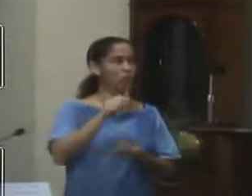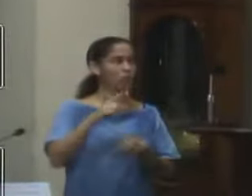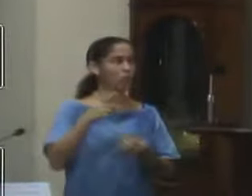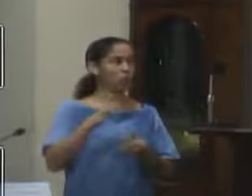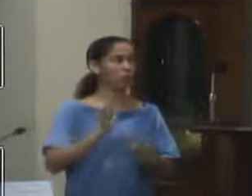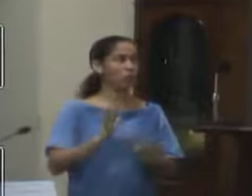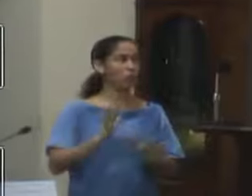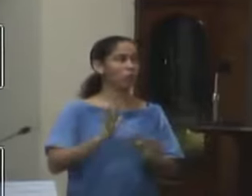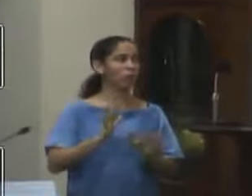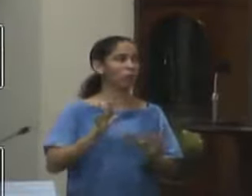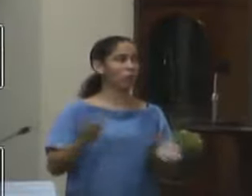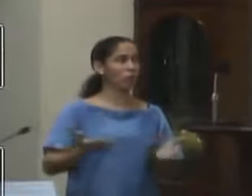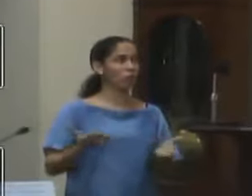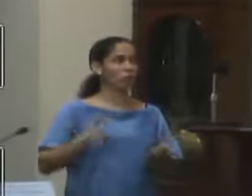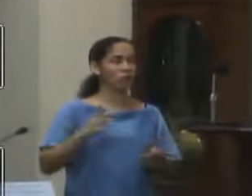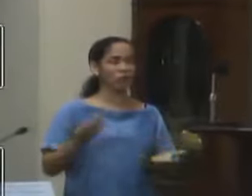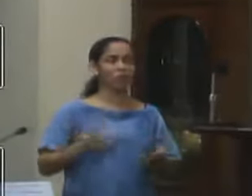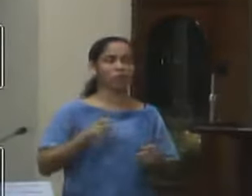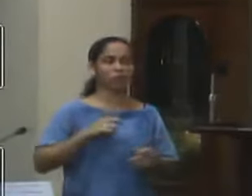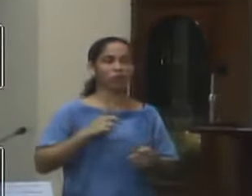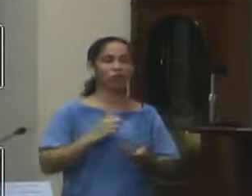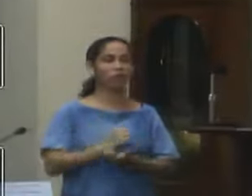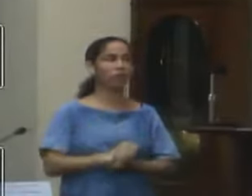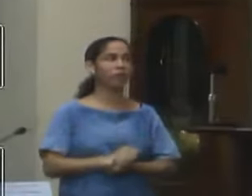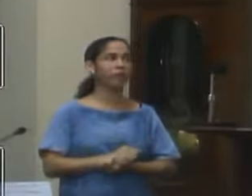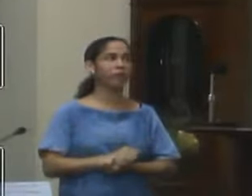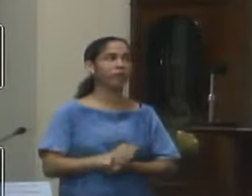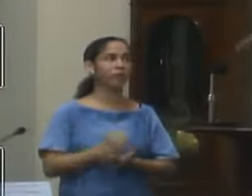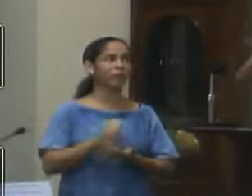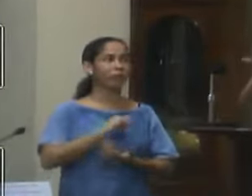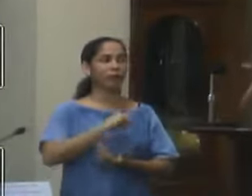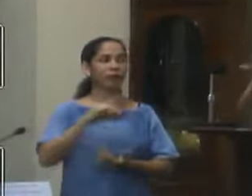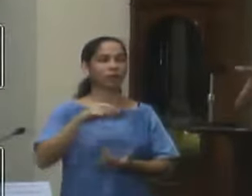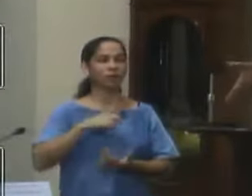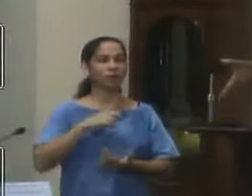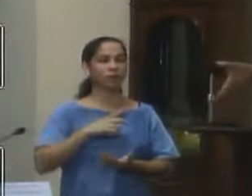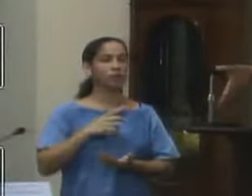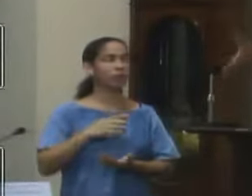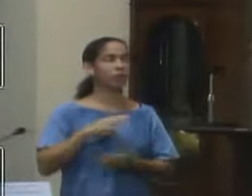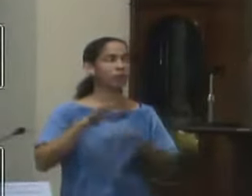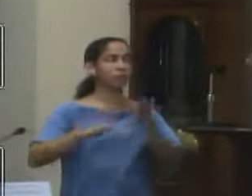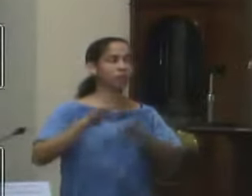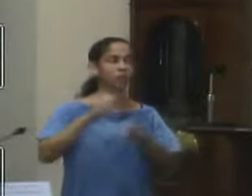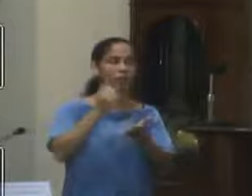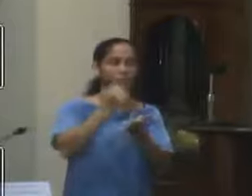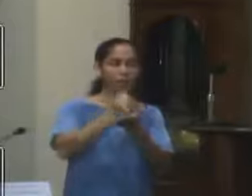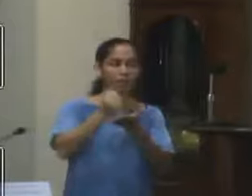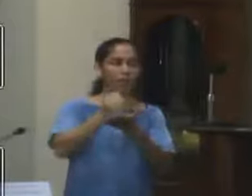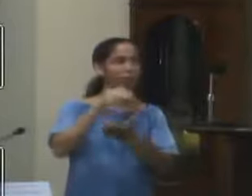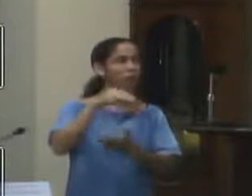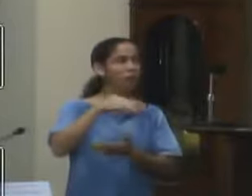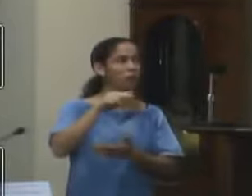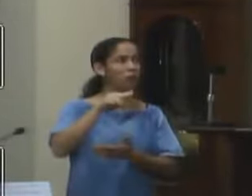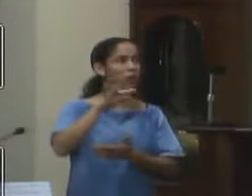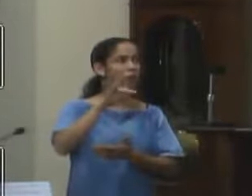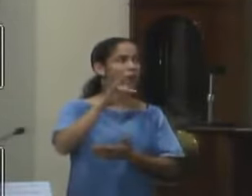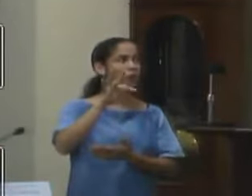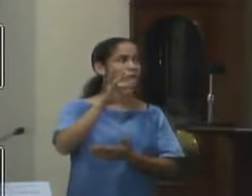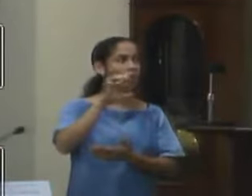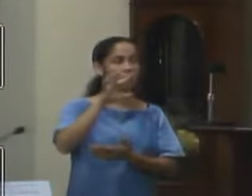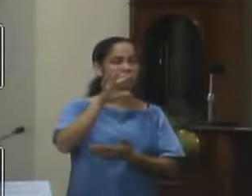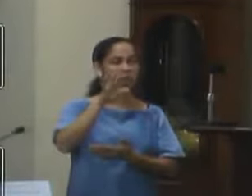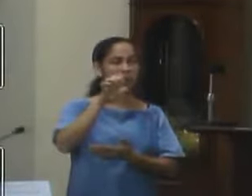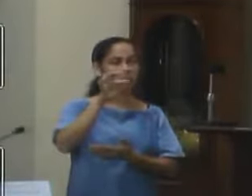programa educacional. Mas hoje não. Se arrecada, se se quebra o galho em multa de